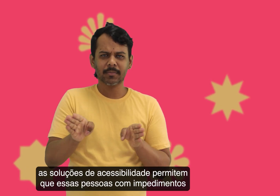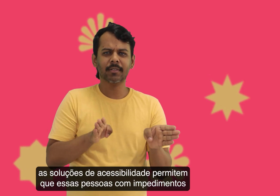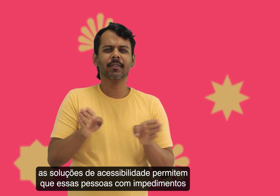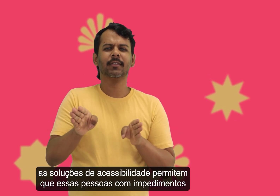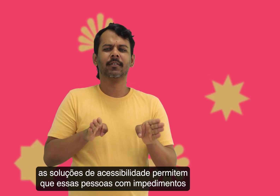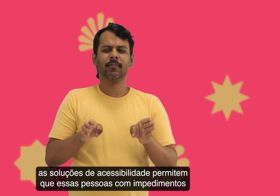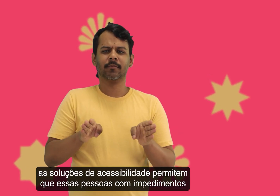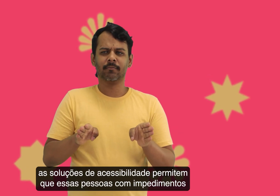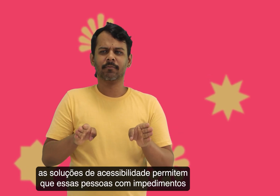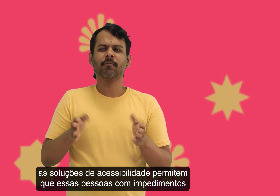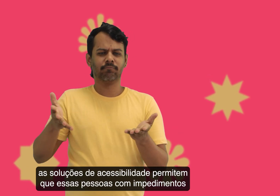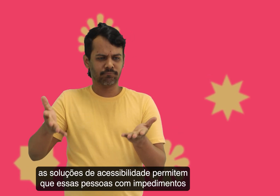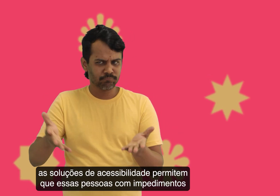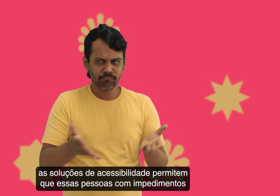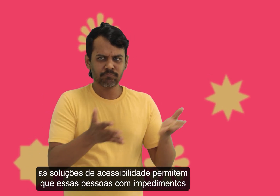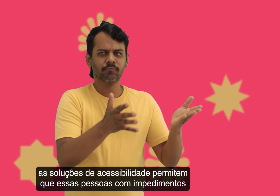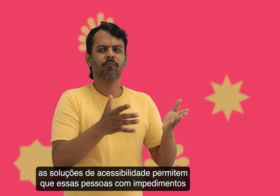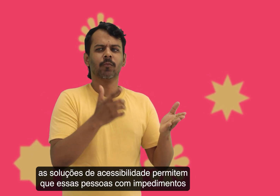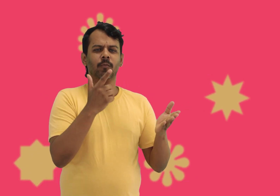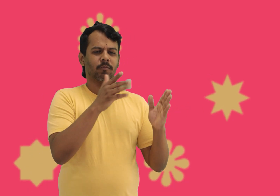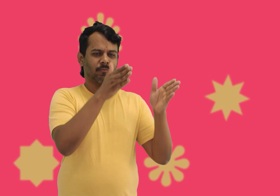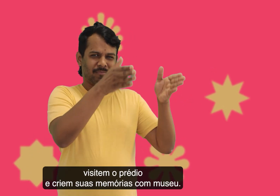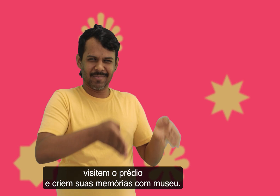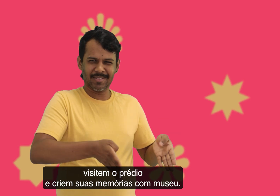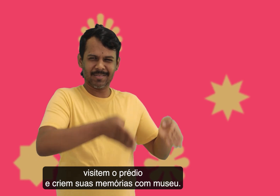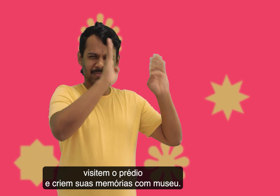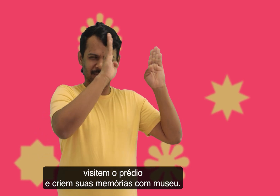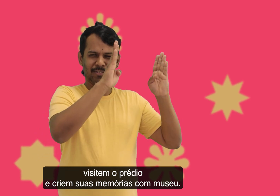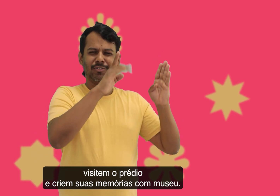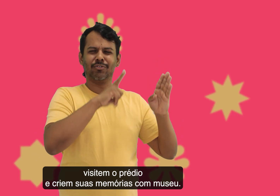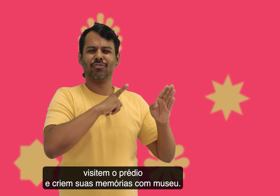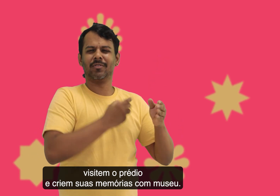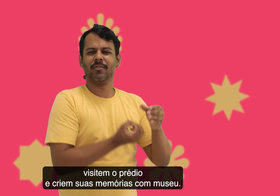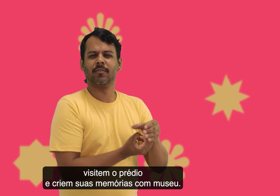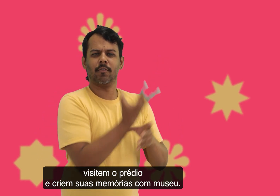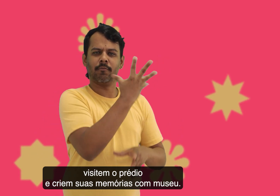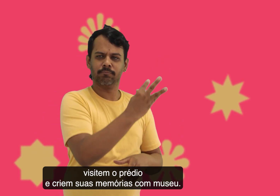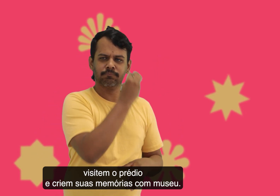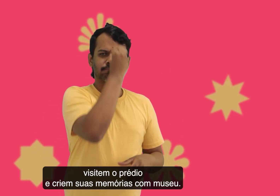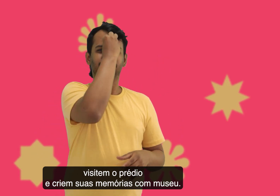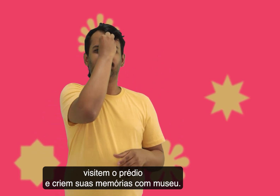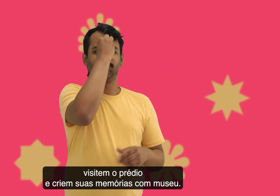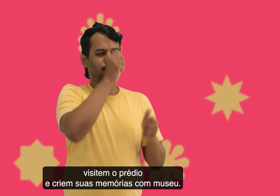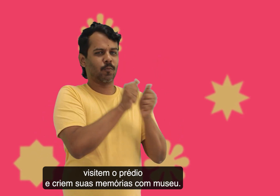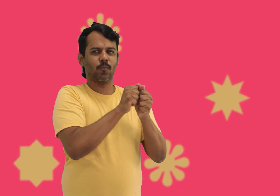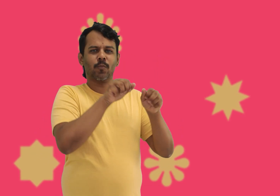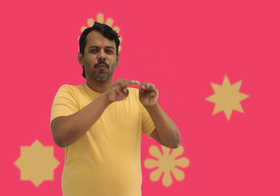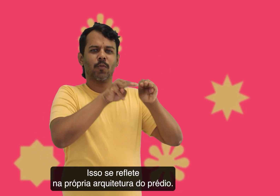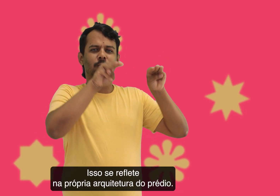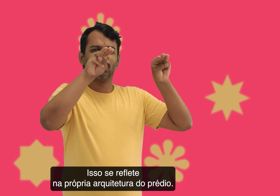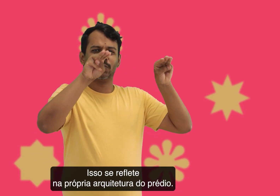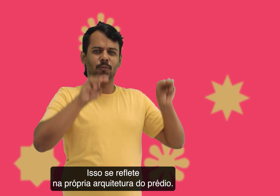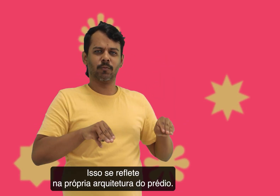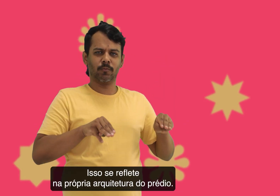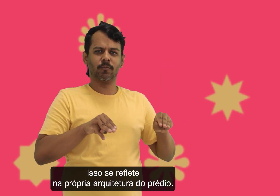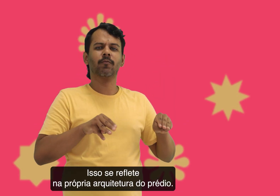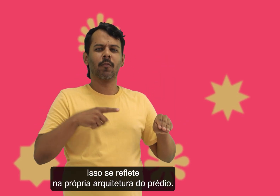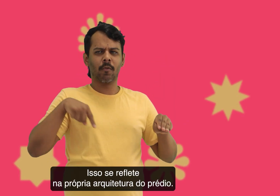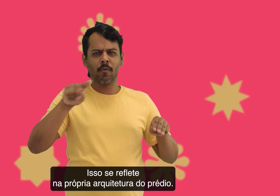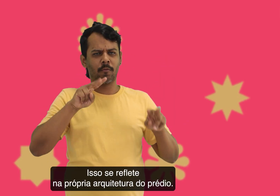acessibilidade permitem que essas pessoas com impedimentos visitem o prédio e criem suas memórias com o museu. Isso se reflete na